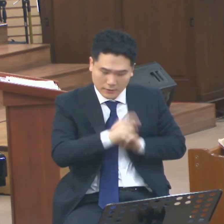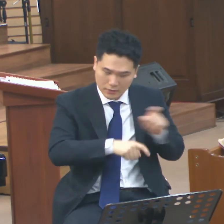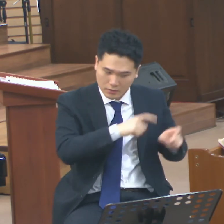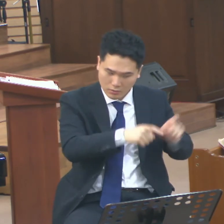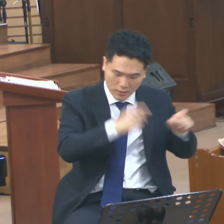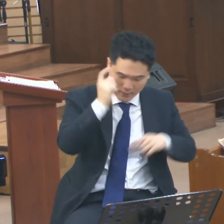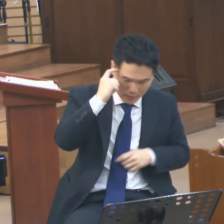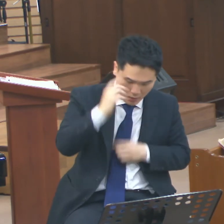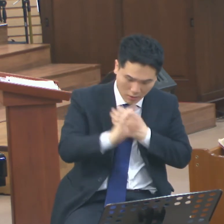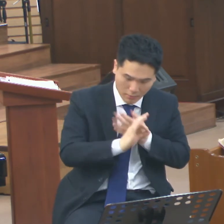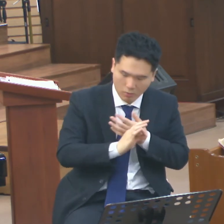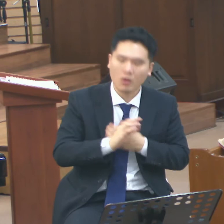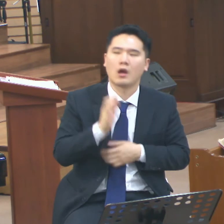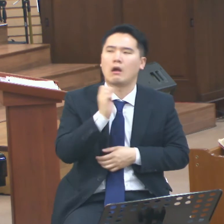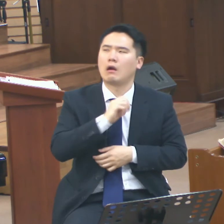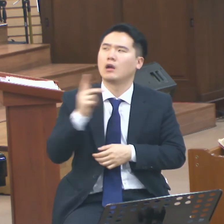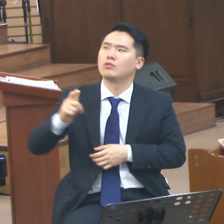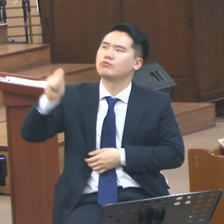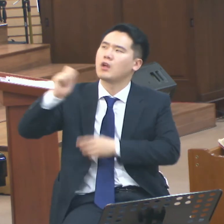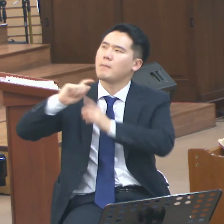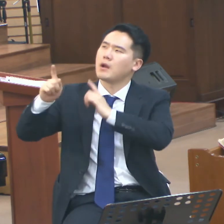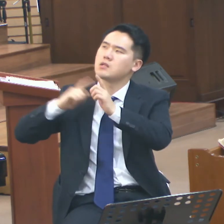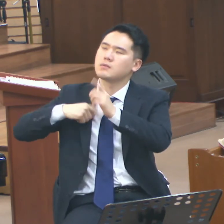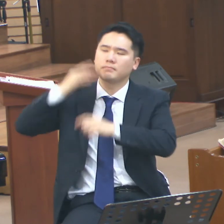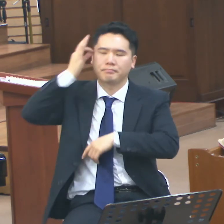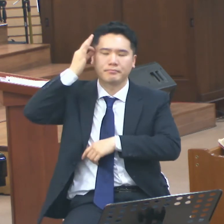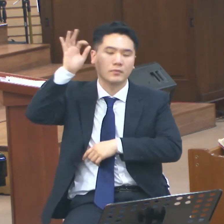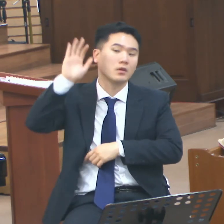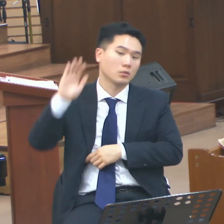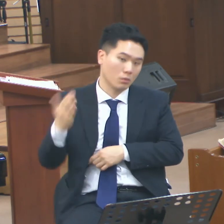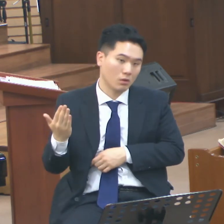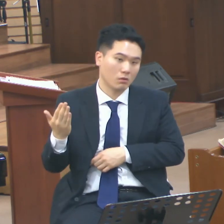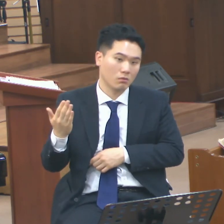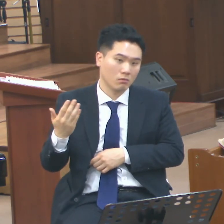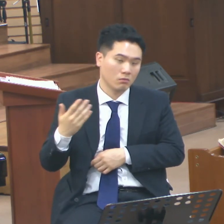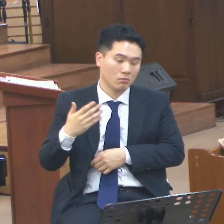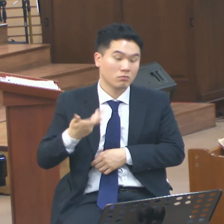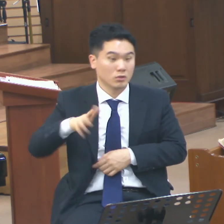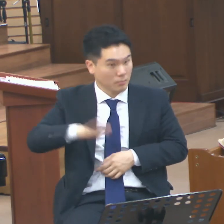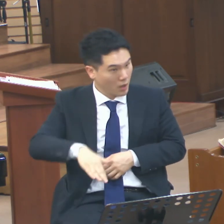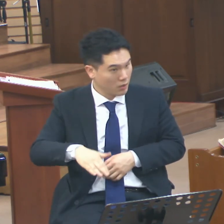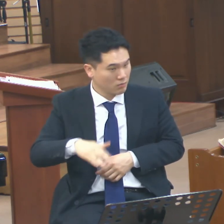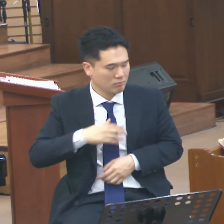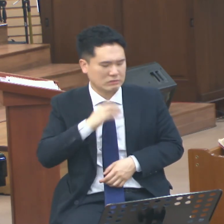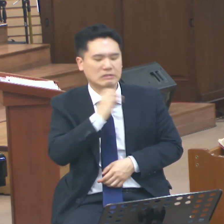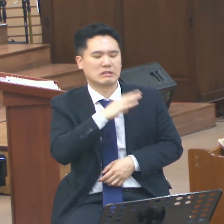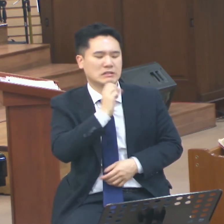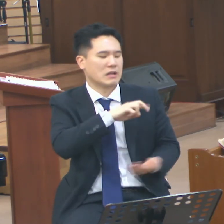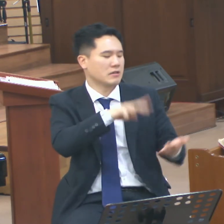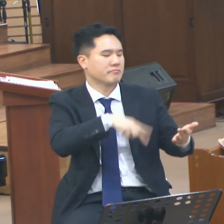말씀이 들려요. 형식적으로 성경을 읽으면 아무것도 건지지 못해요.